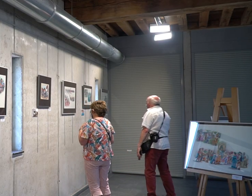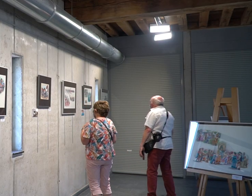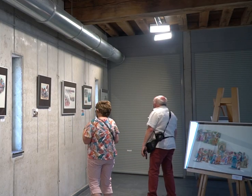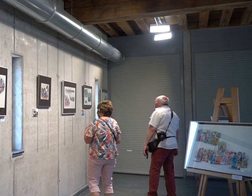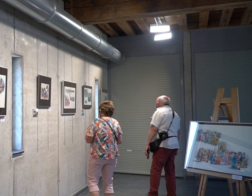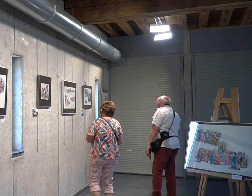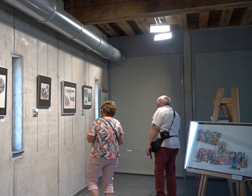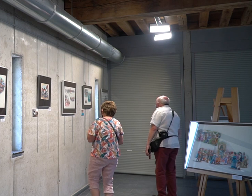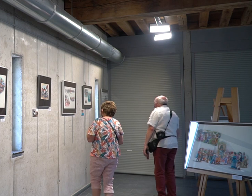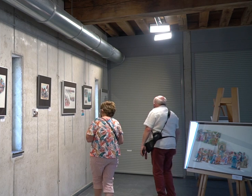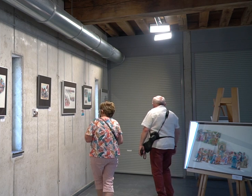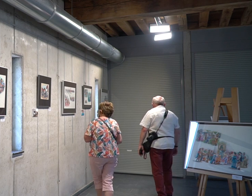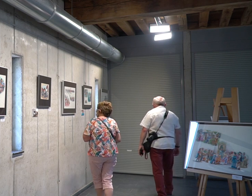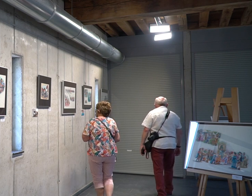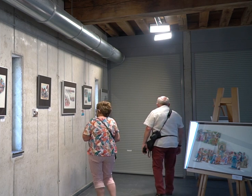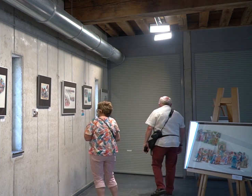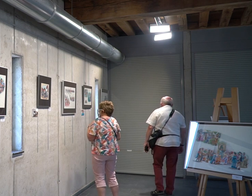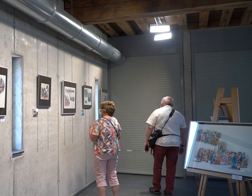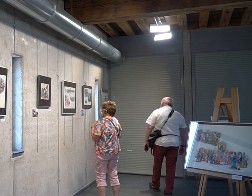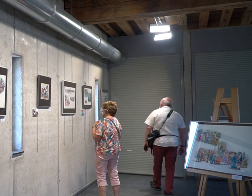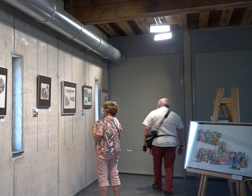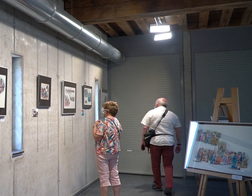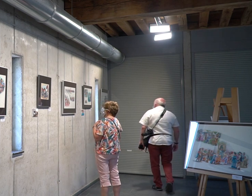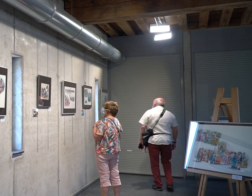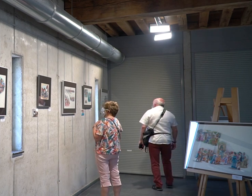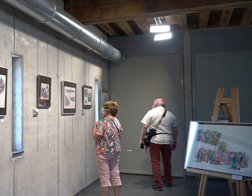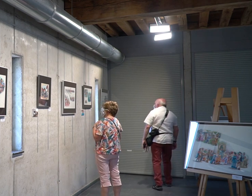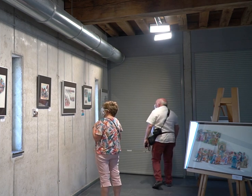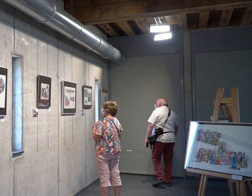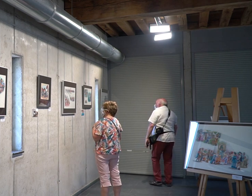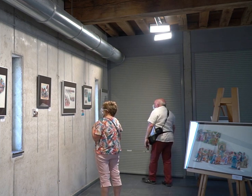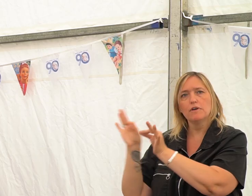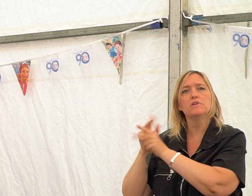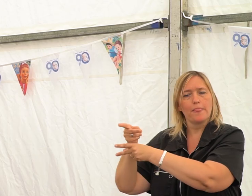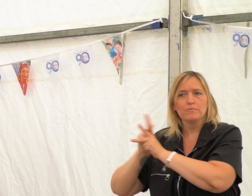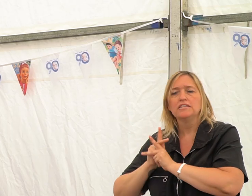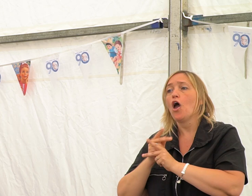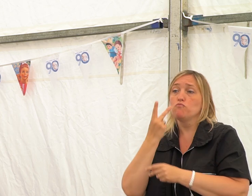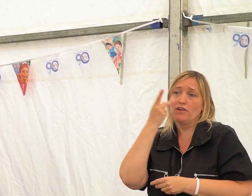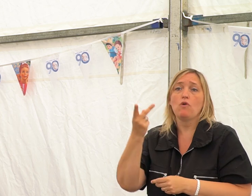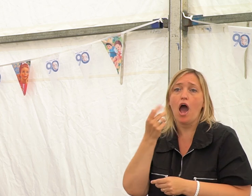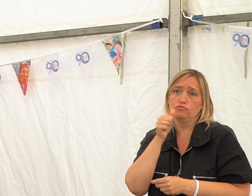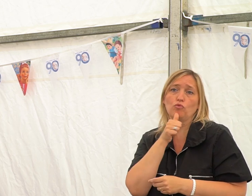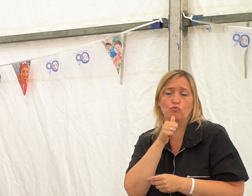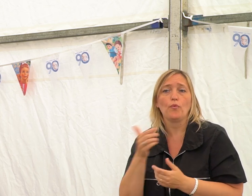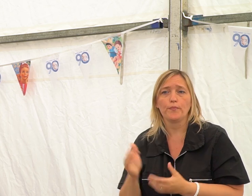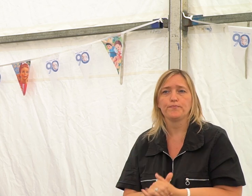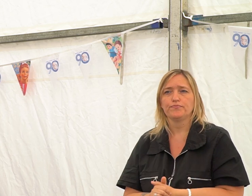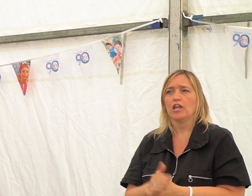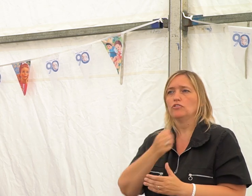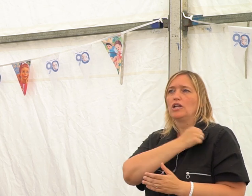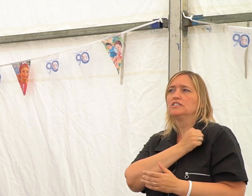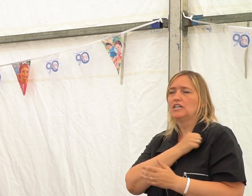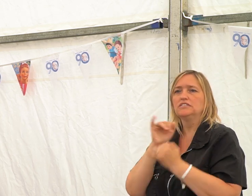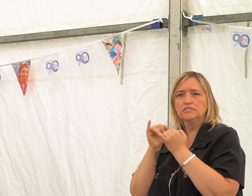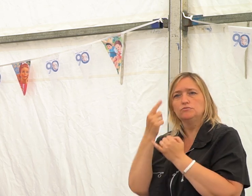Donc il y a une vingtaine de dessins originaux qui sont prêtés par la famille, que vous aurez l'occasion d'admirer donc, dans la salle